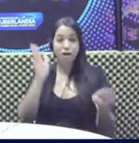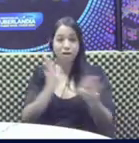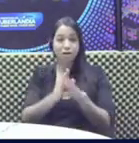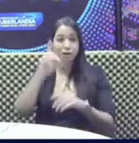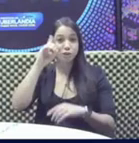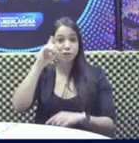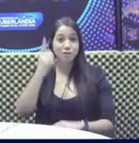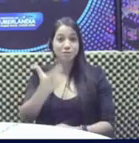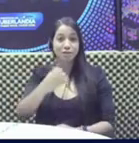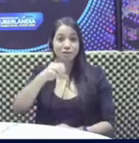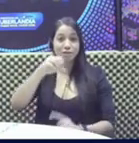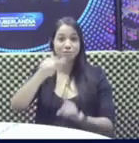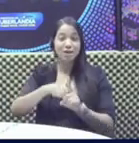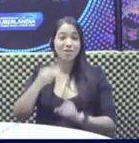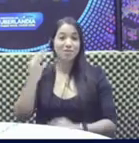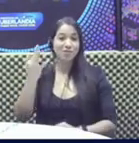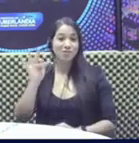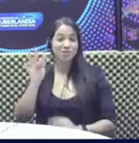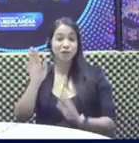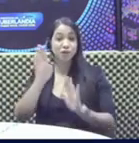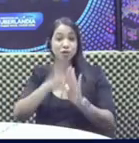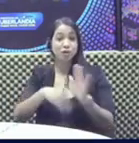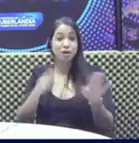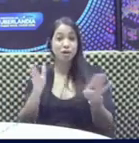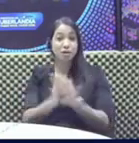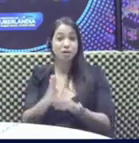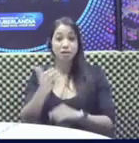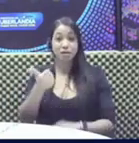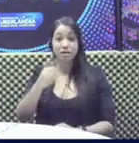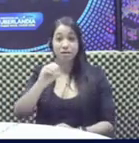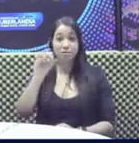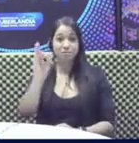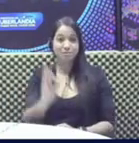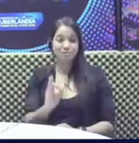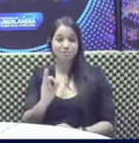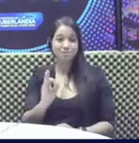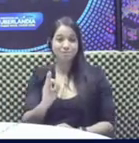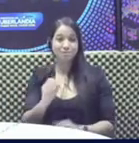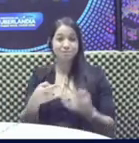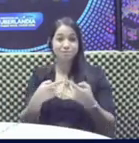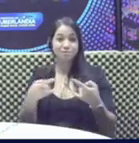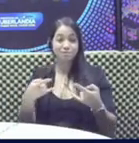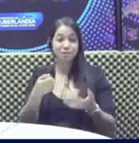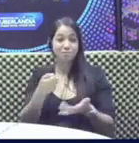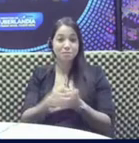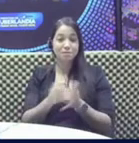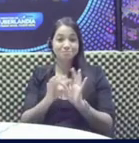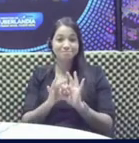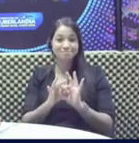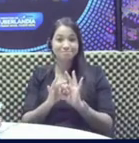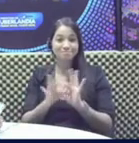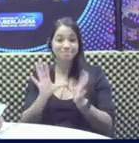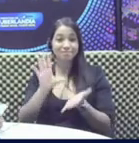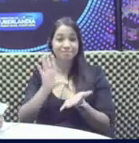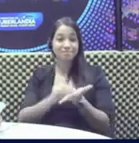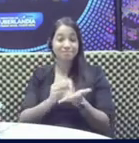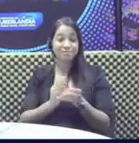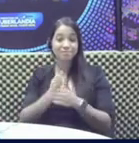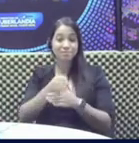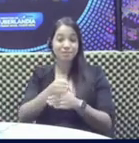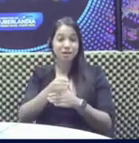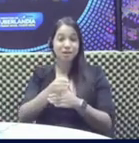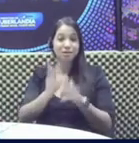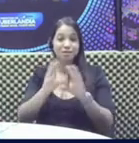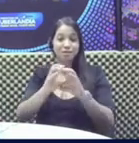29 de fevereiro, o desconto chega a 10%. A guia para emissão segue disponível. Basta acessar o